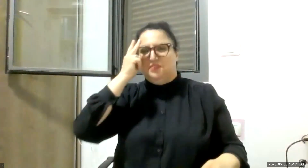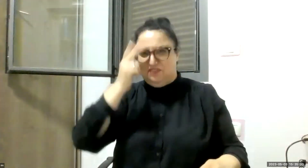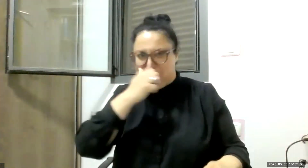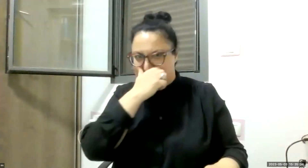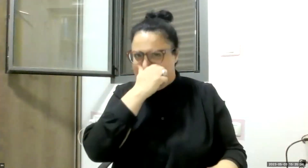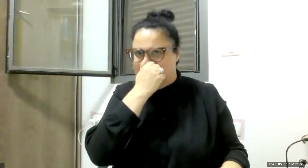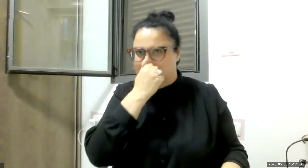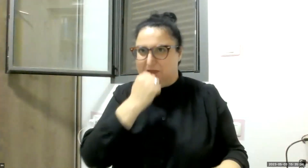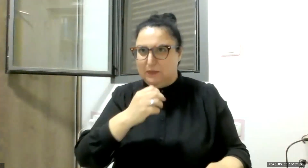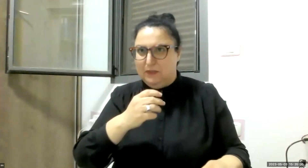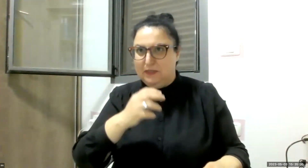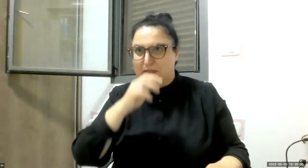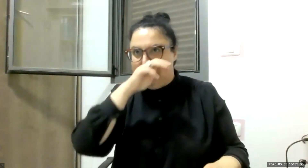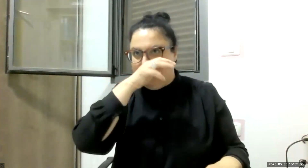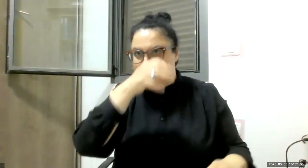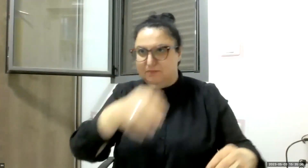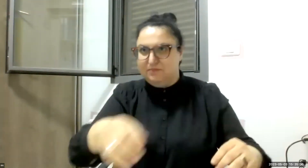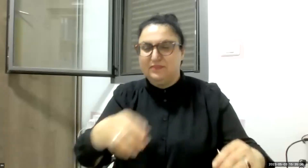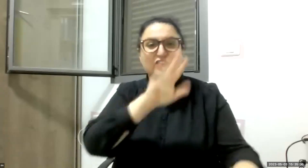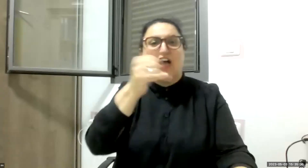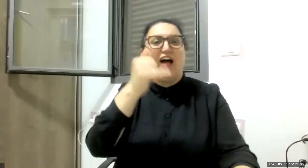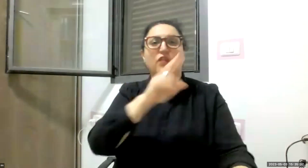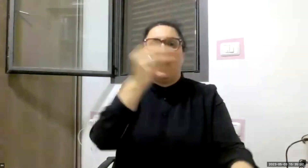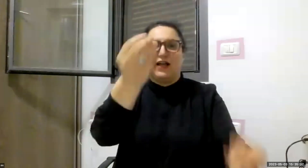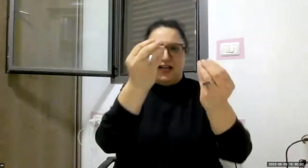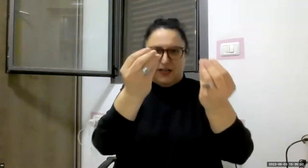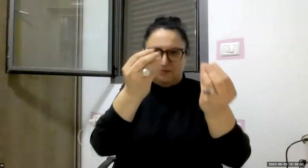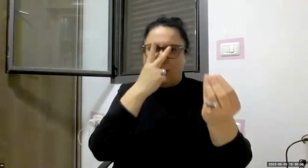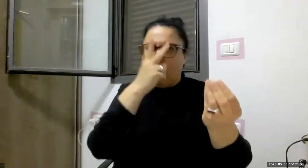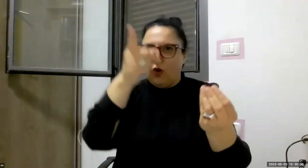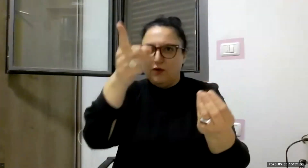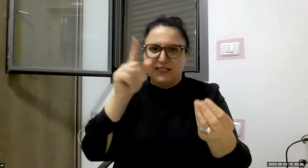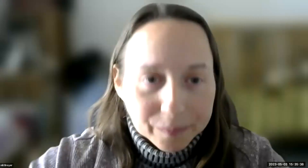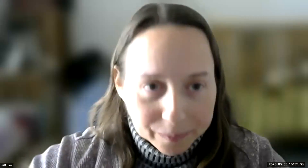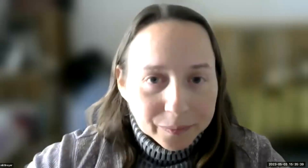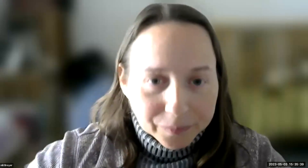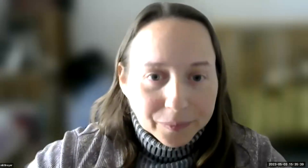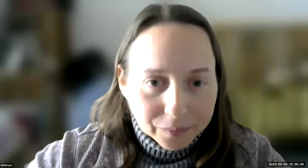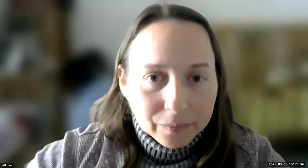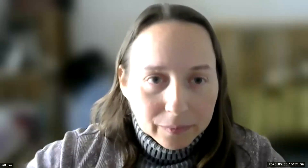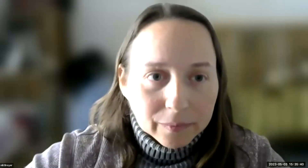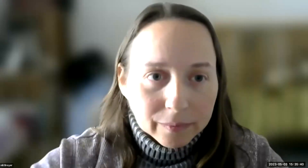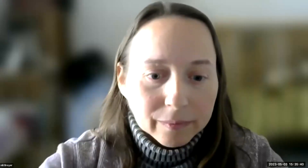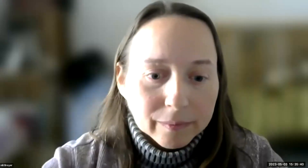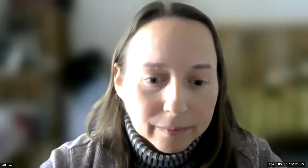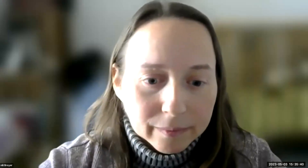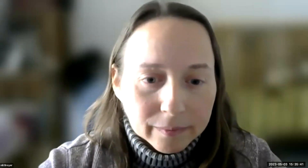אנחנו רק שתחליפו בבחינת אגמת תרגום שיהיה אפשרות לראות כן כן אנחנו מתחלפות